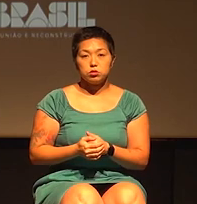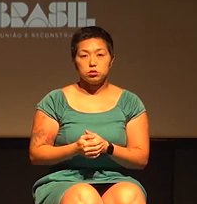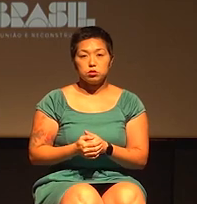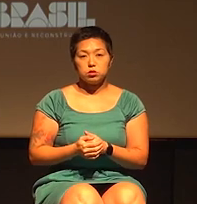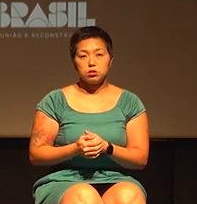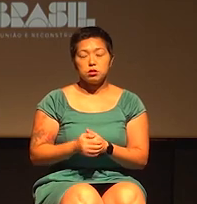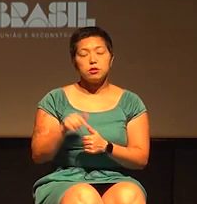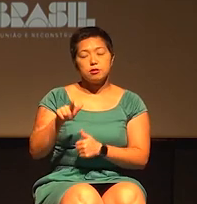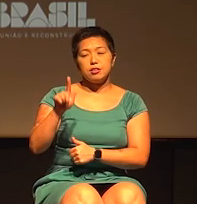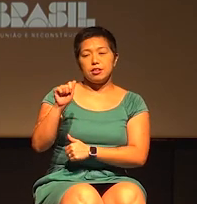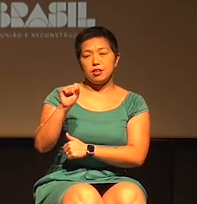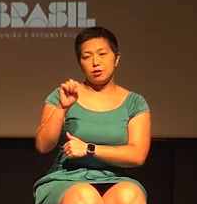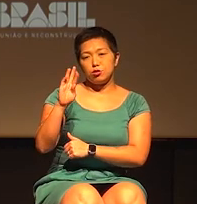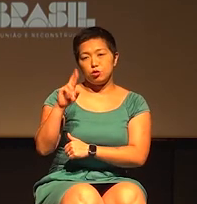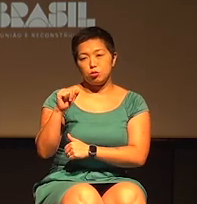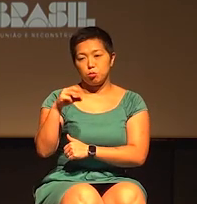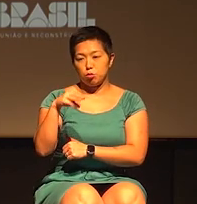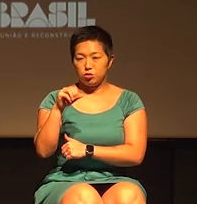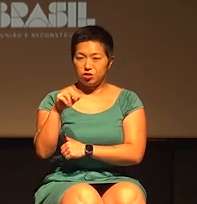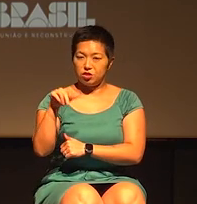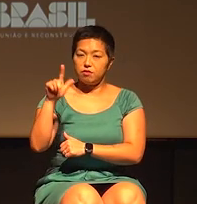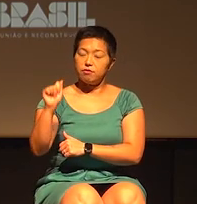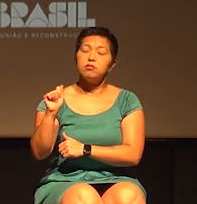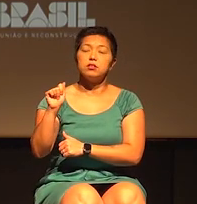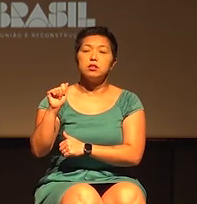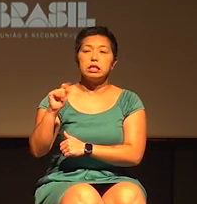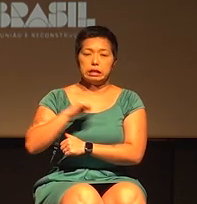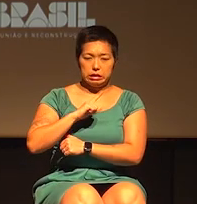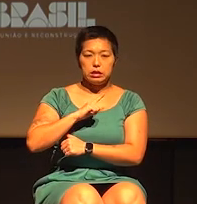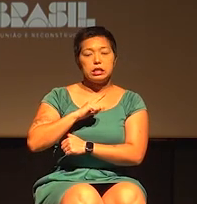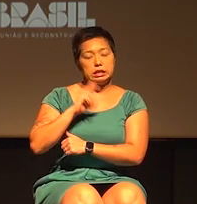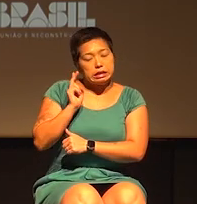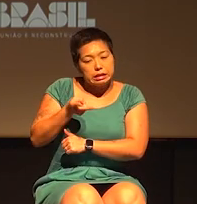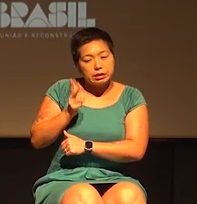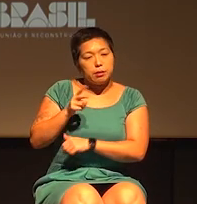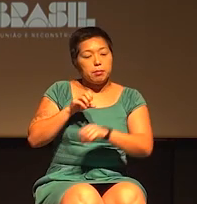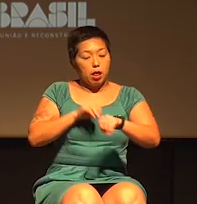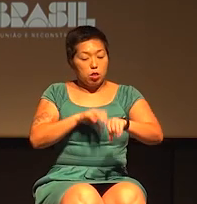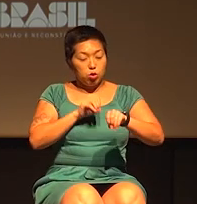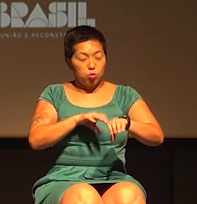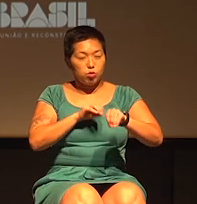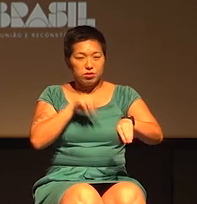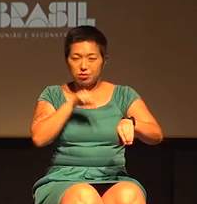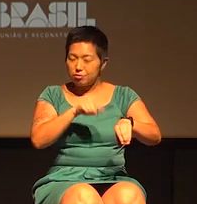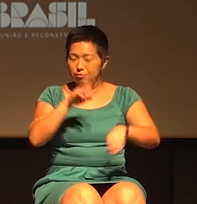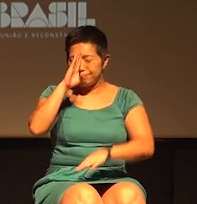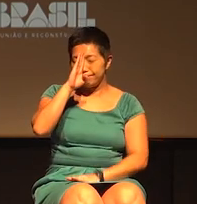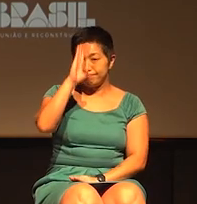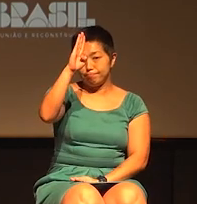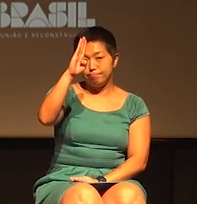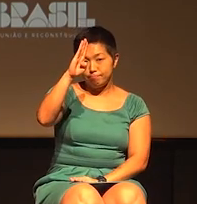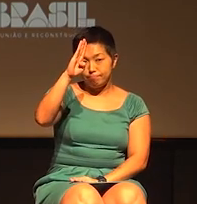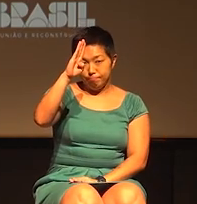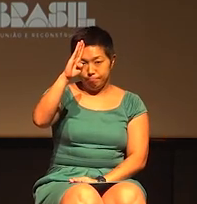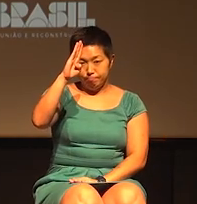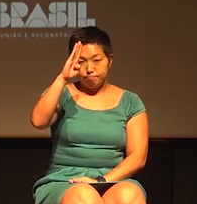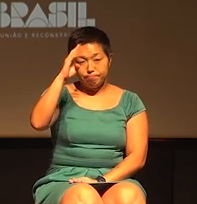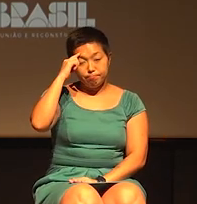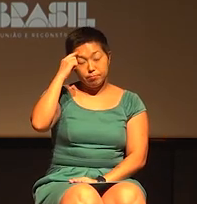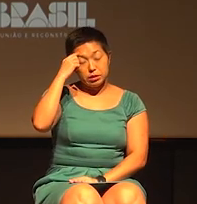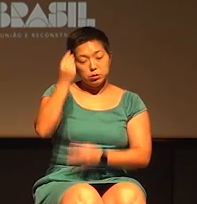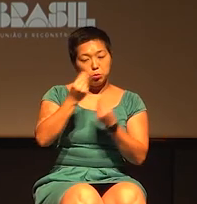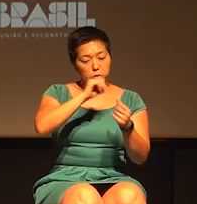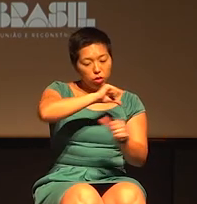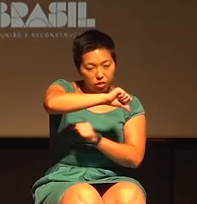gastromotiva tem muito eh a educação do lado sempre utilizando da educação para poder fazer a